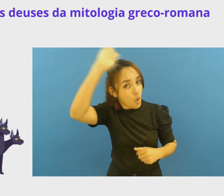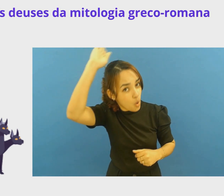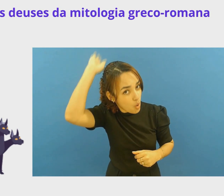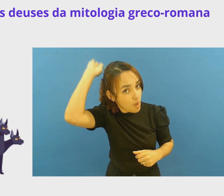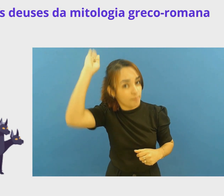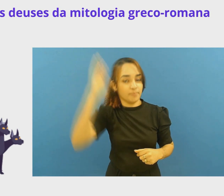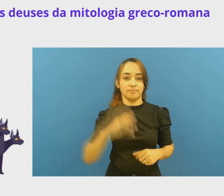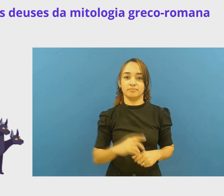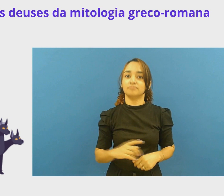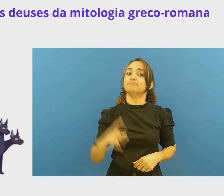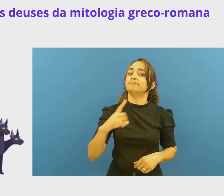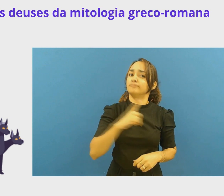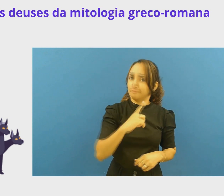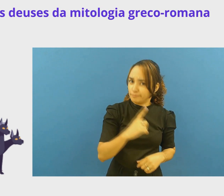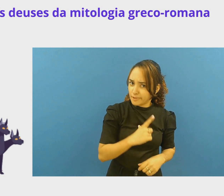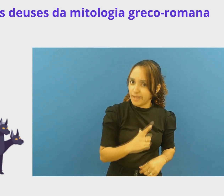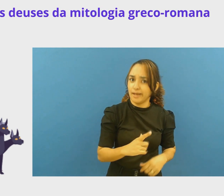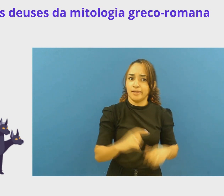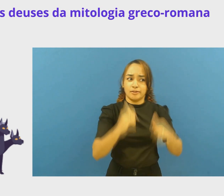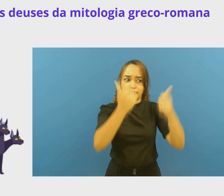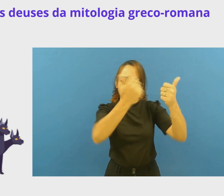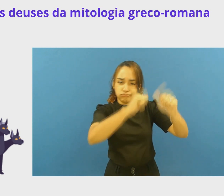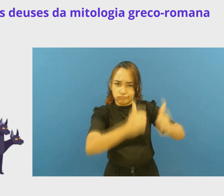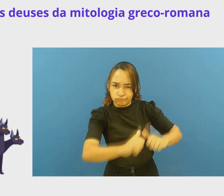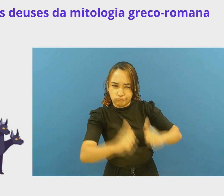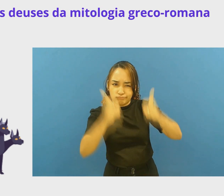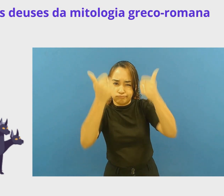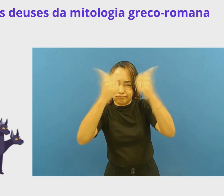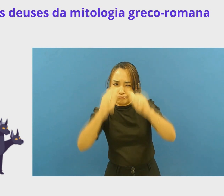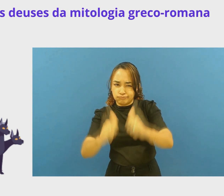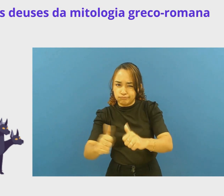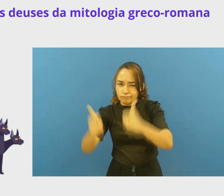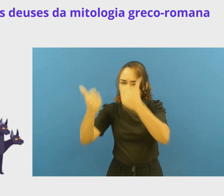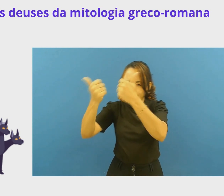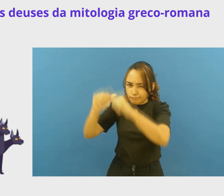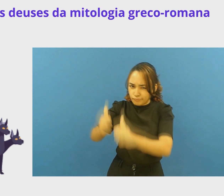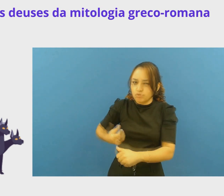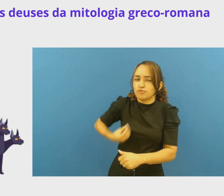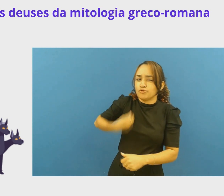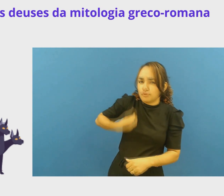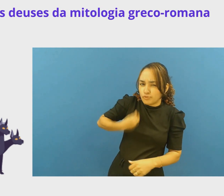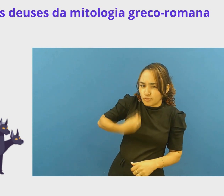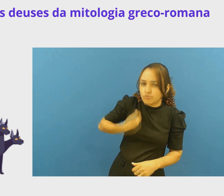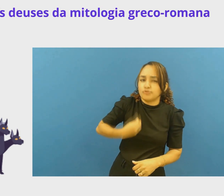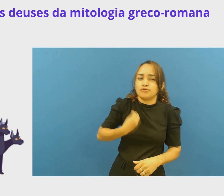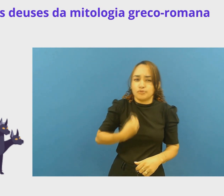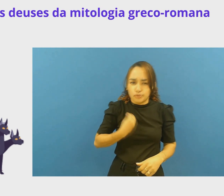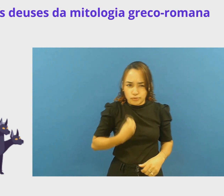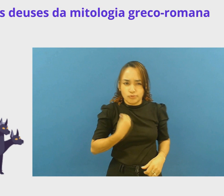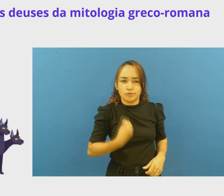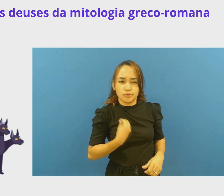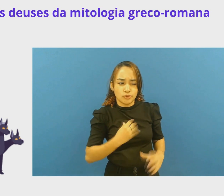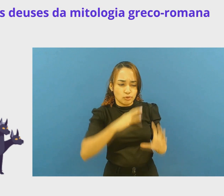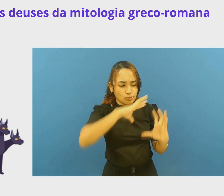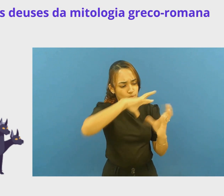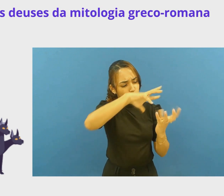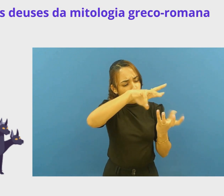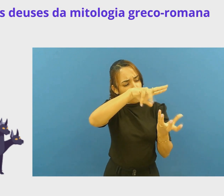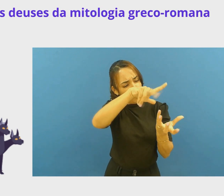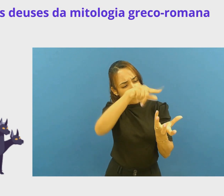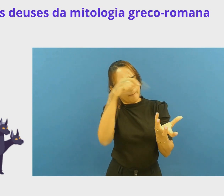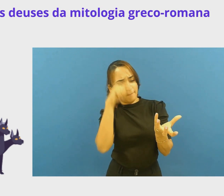Vou citar alguns exemplos. Na Grécia e em Roma existem